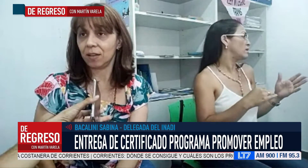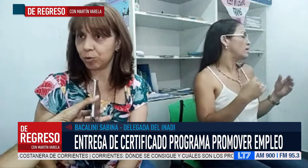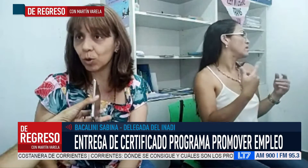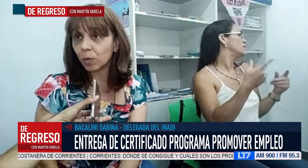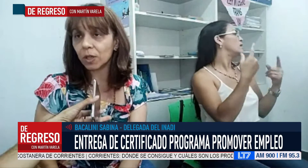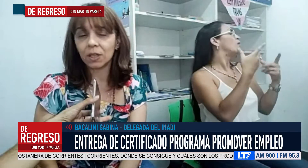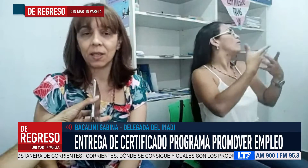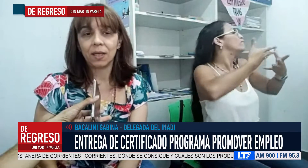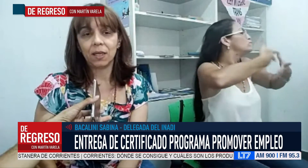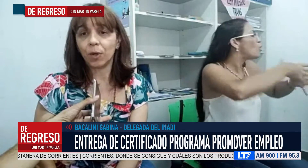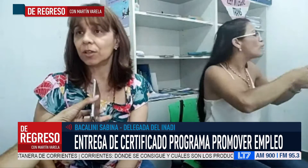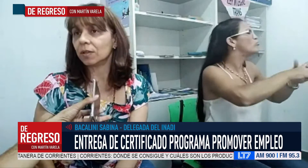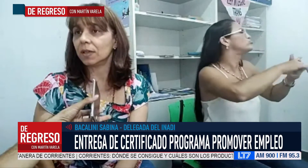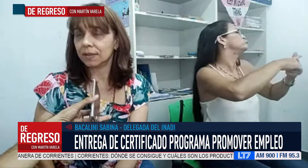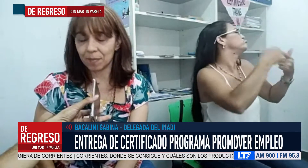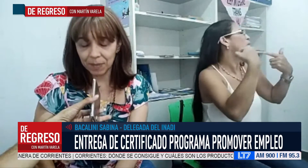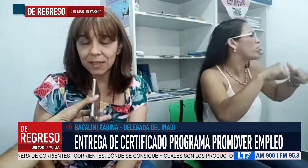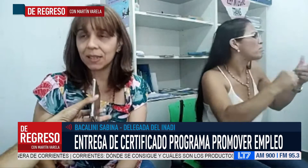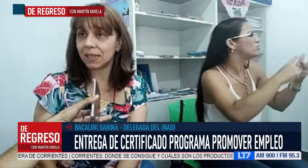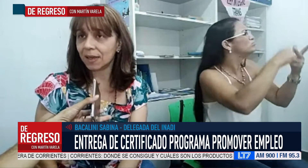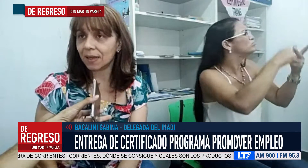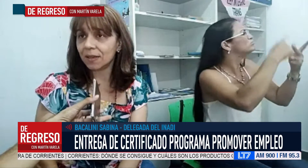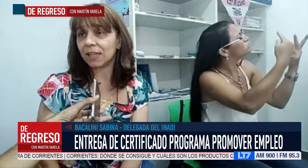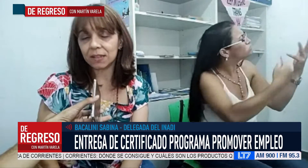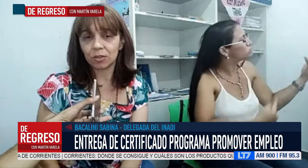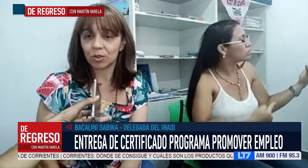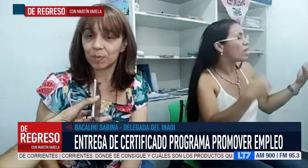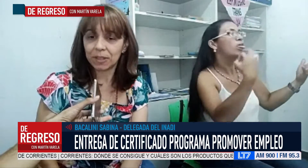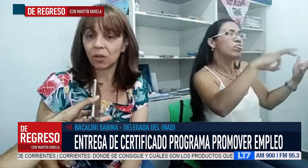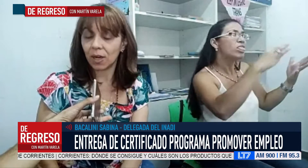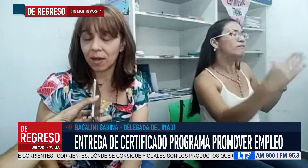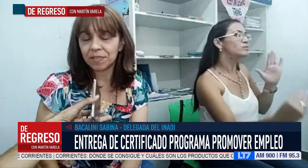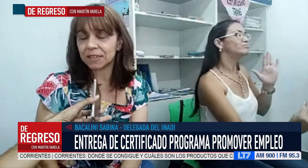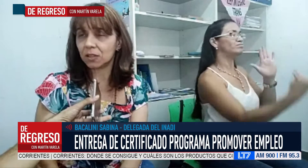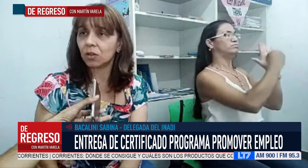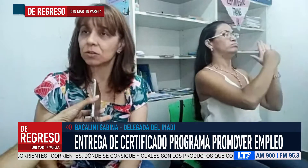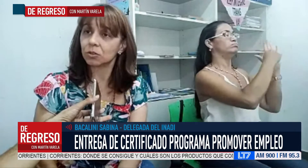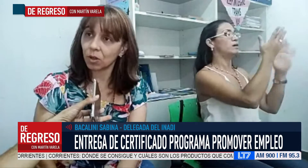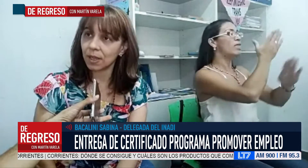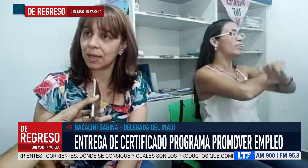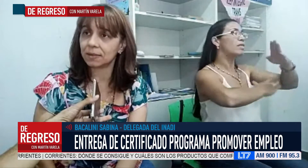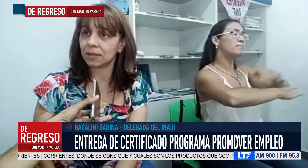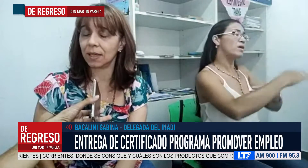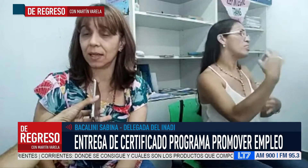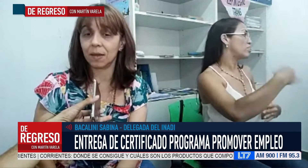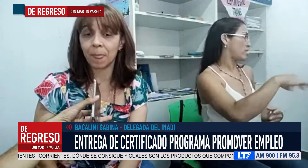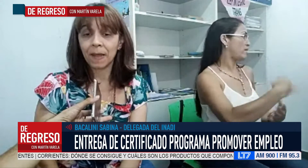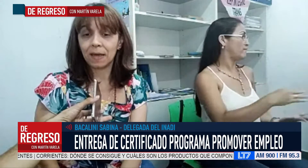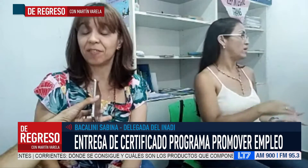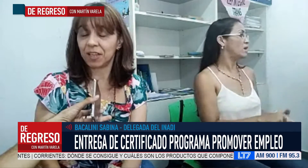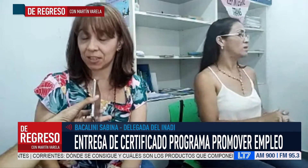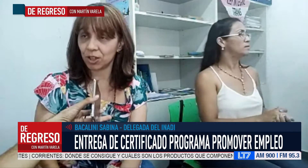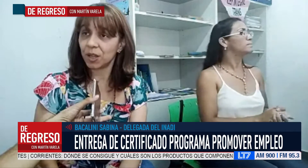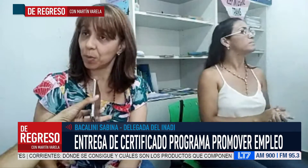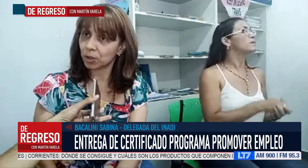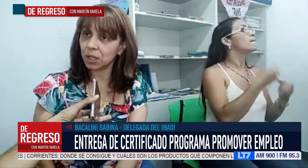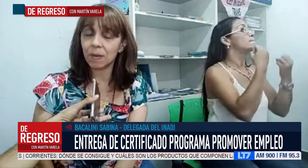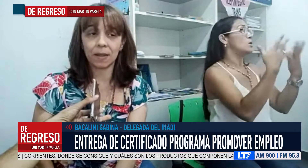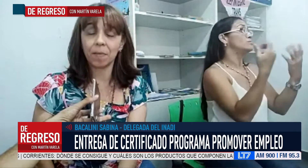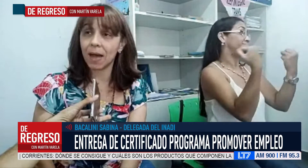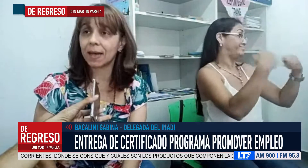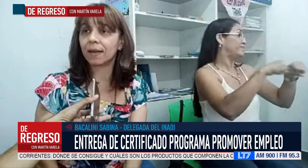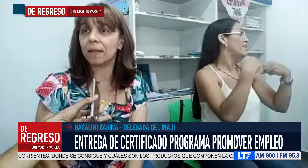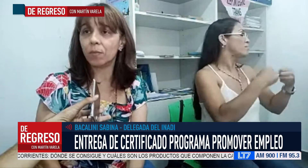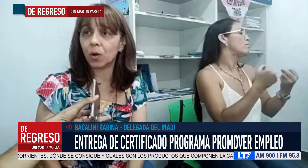de fútbol. Y bueno, también el INADI, fíjate, no solamente con la AFA, sino con todas las federaciones deportivas,